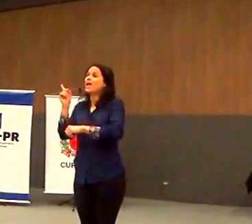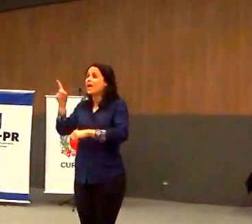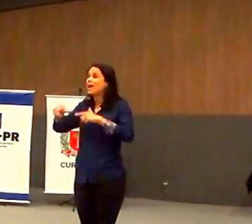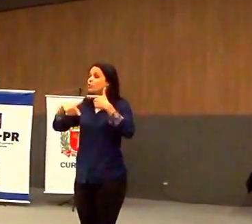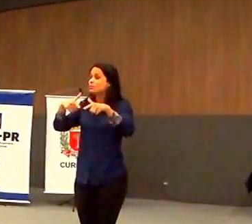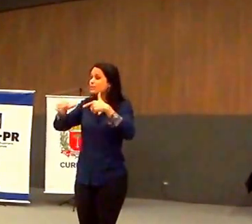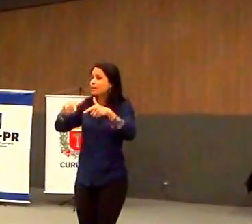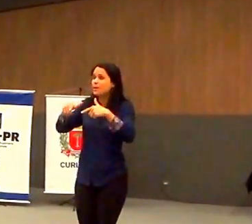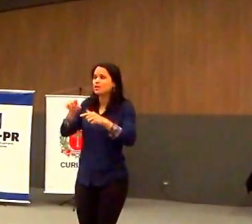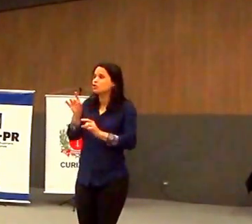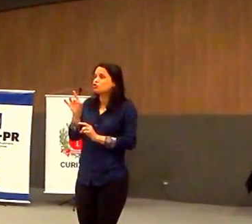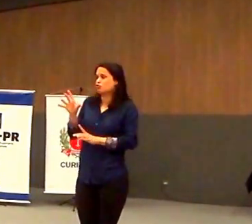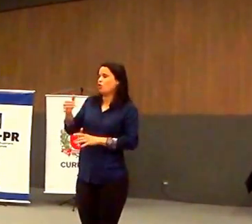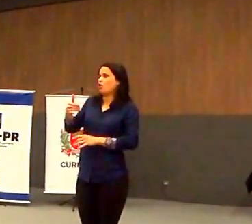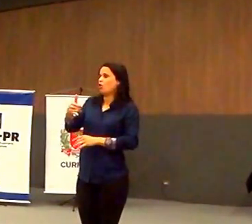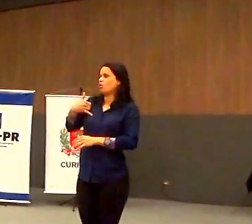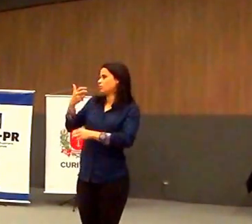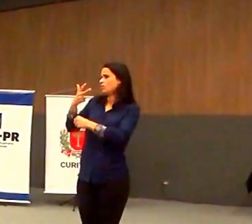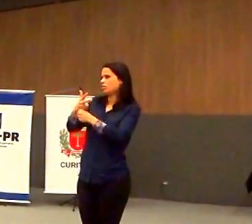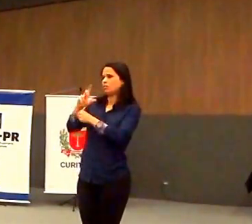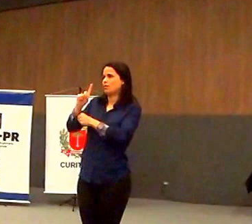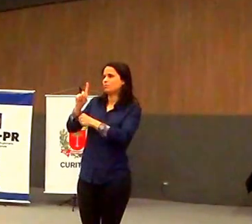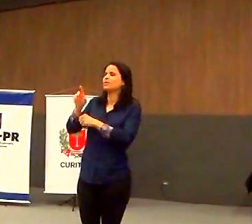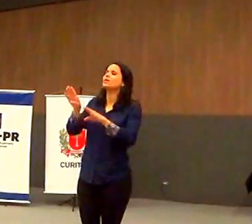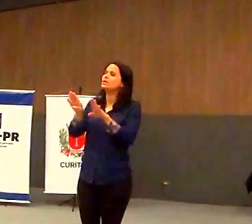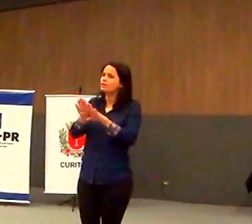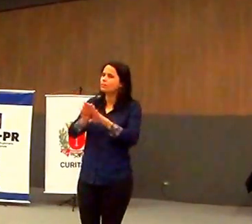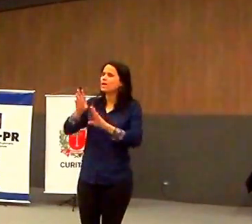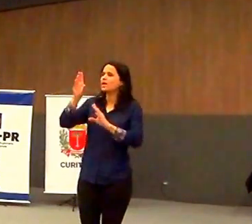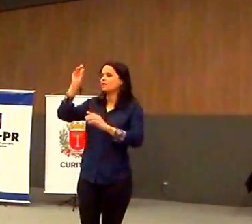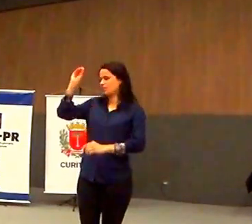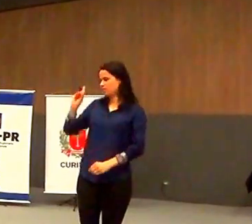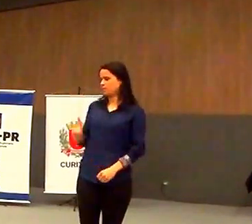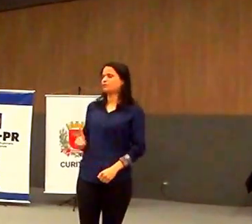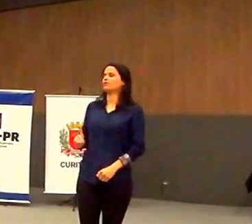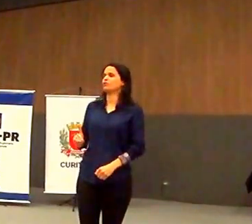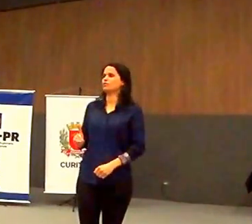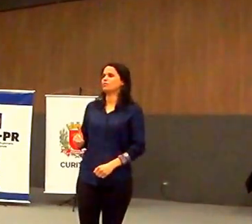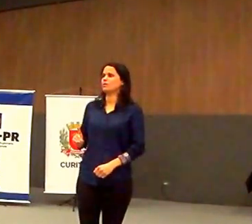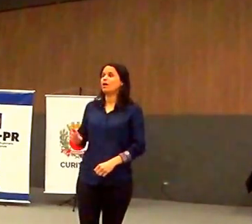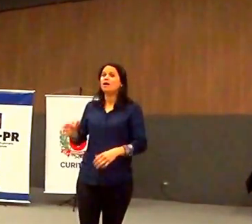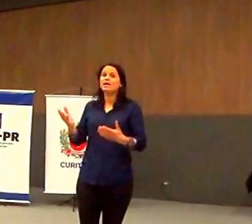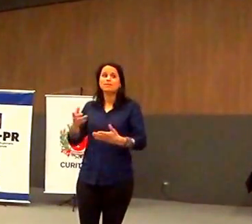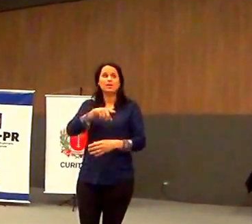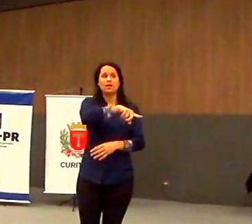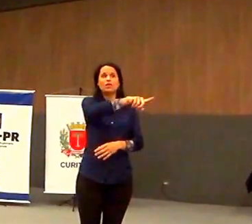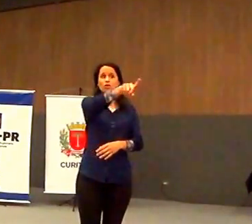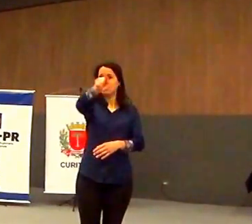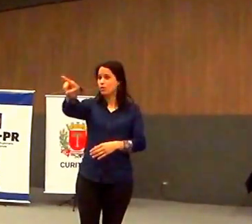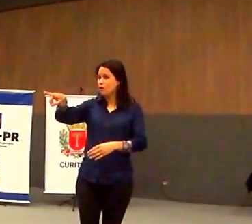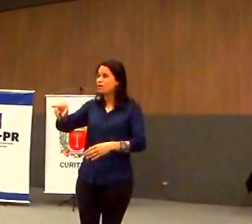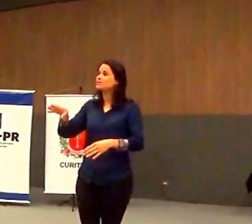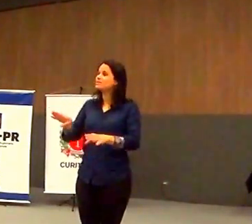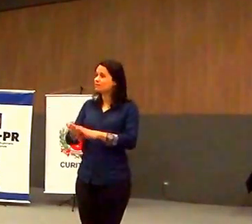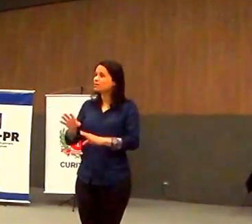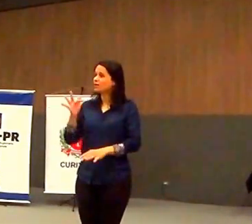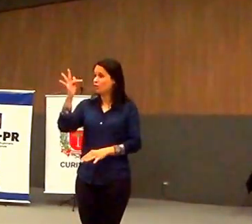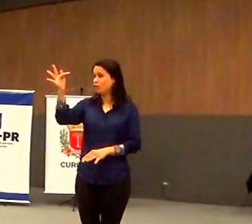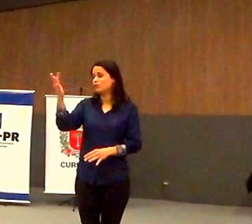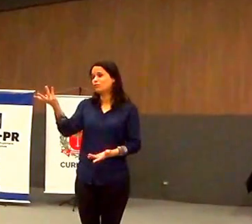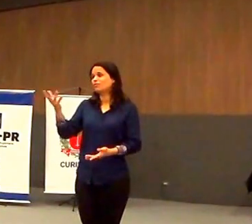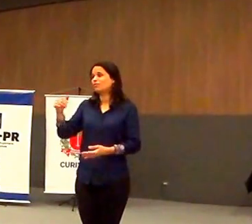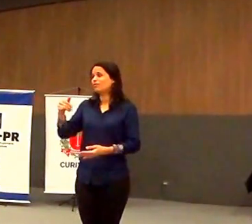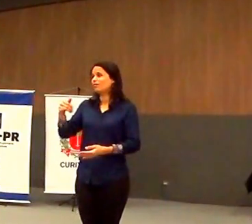pelo deficiente e por todos nós que seremos idosos um dia, se Deus quiser, né? Todos queremos isso. Um dos indicadores